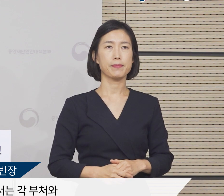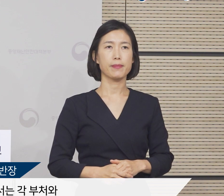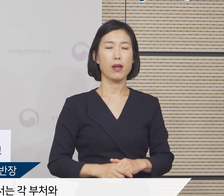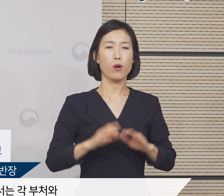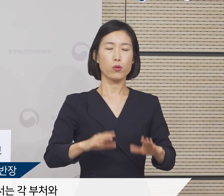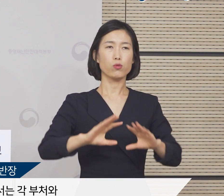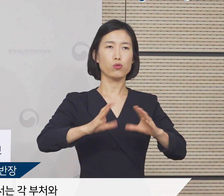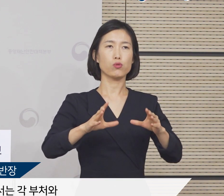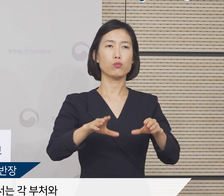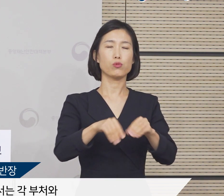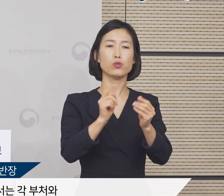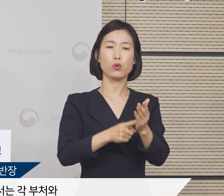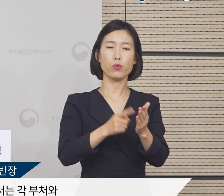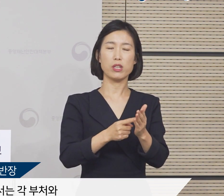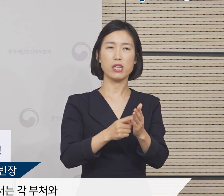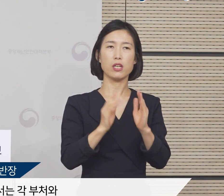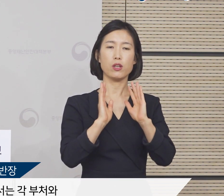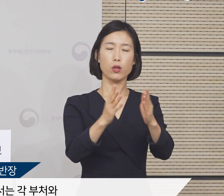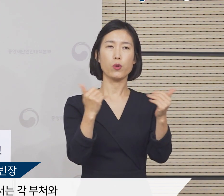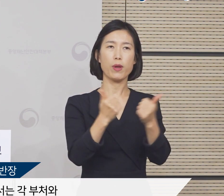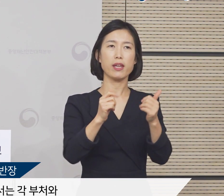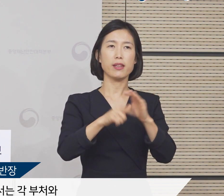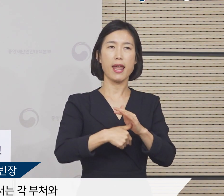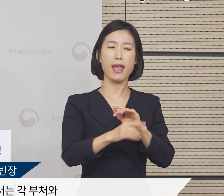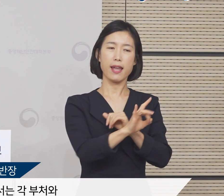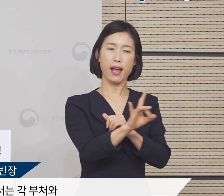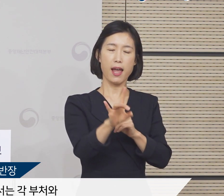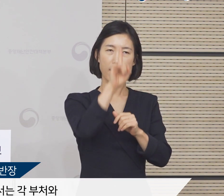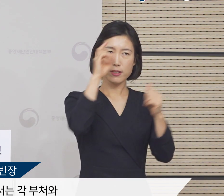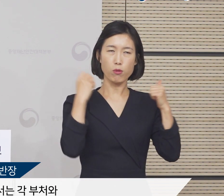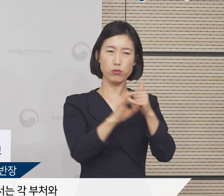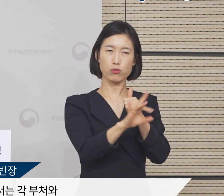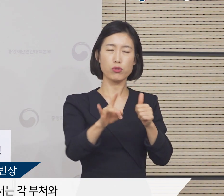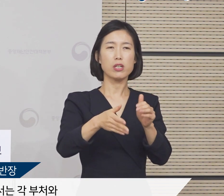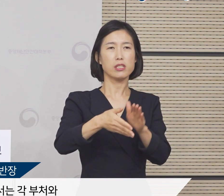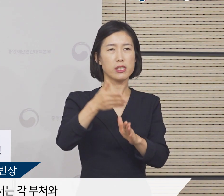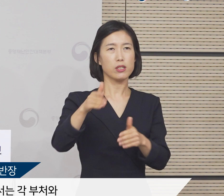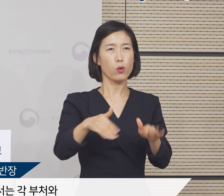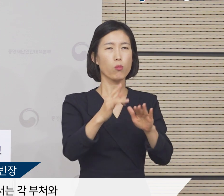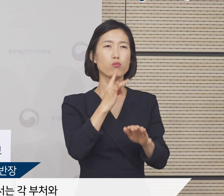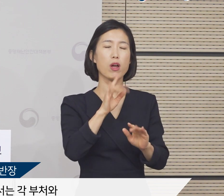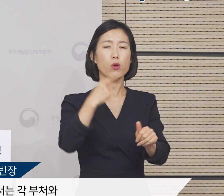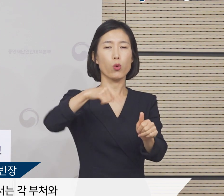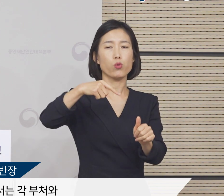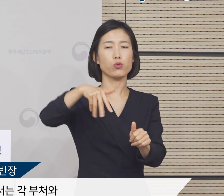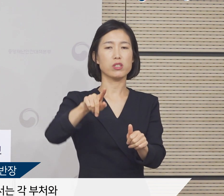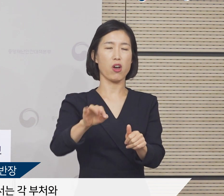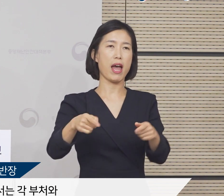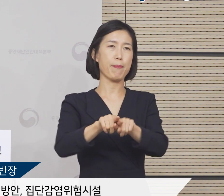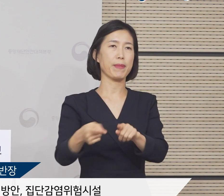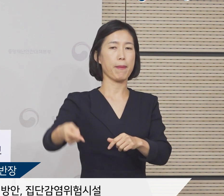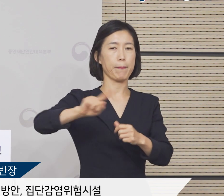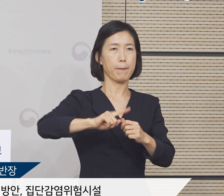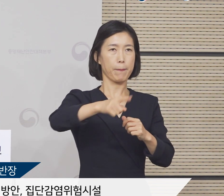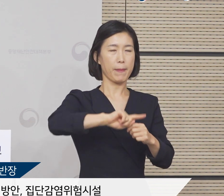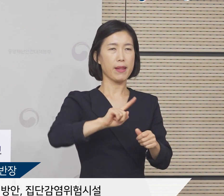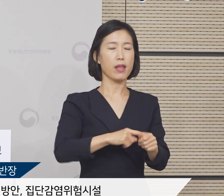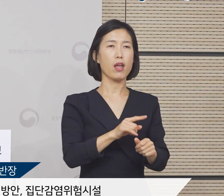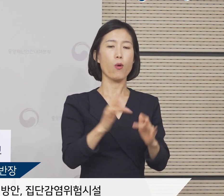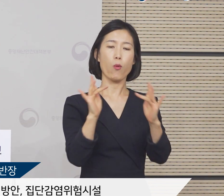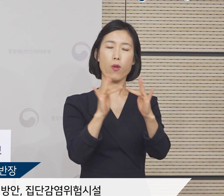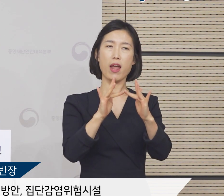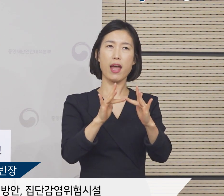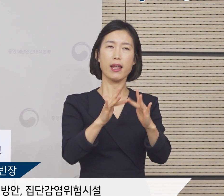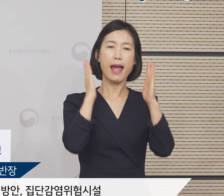오늘 국무총리 주재로 열린 중대본 회의에서는 각 부처와 시도뿐 아니라 시도교육청에서 참석하여 온라인 개학 준비